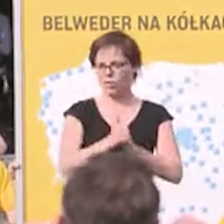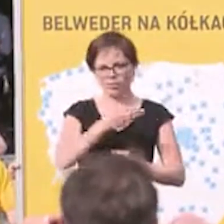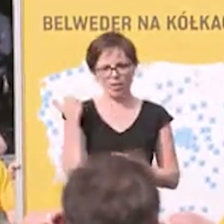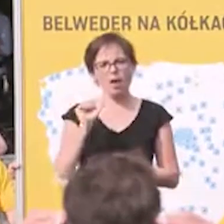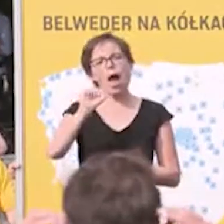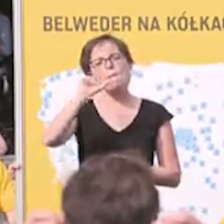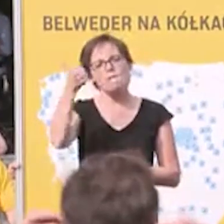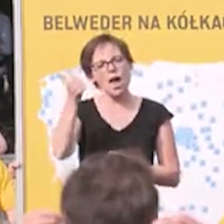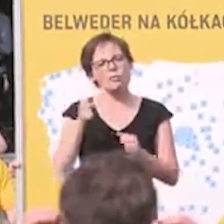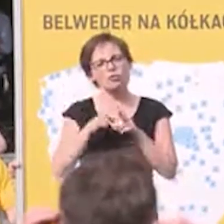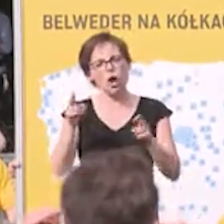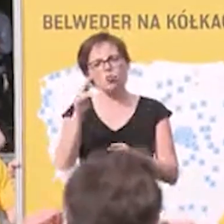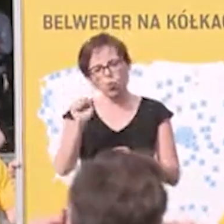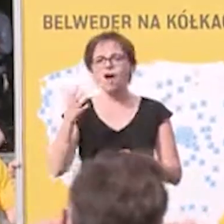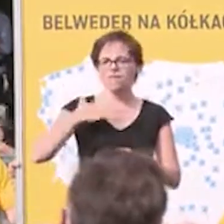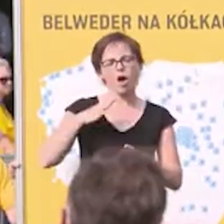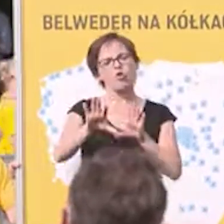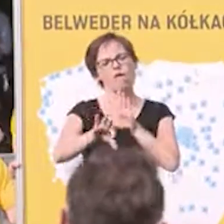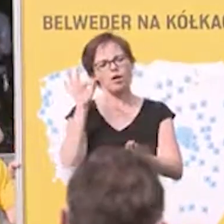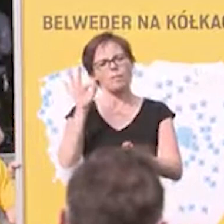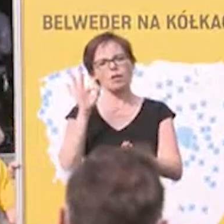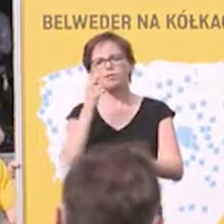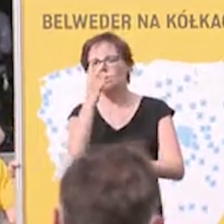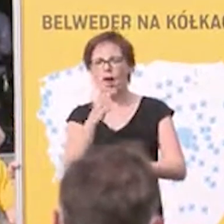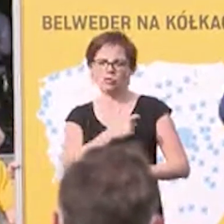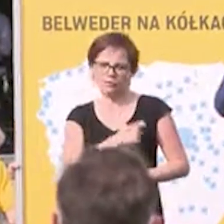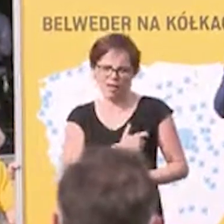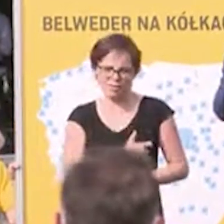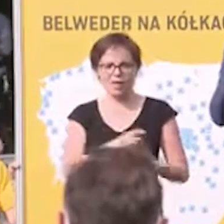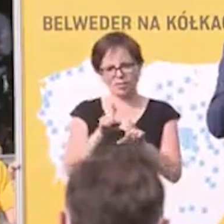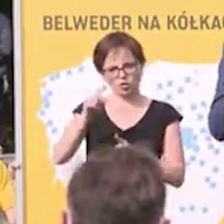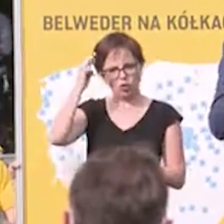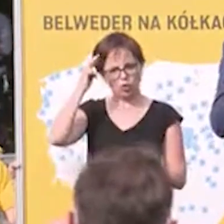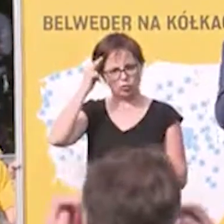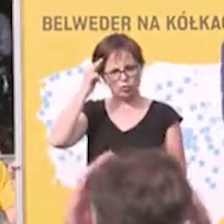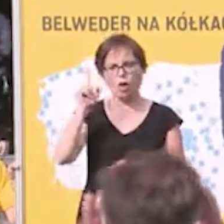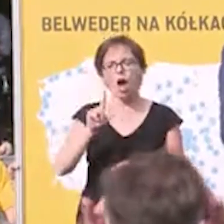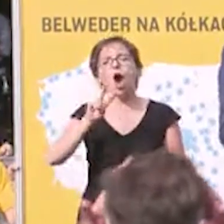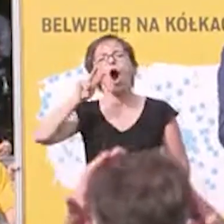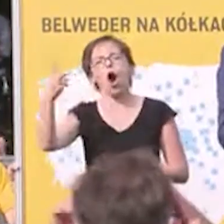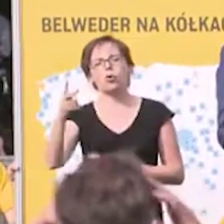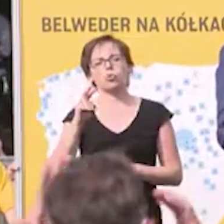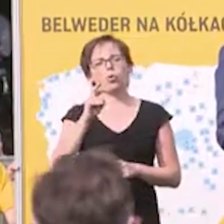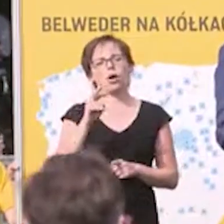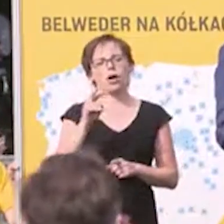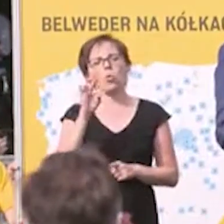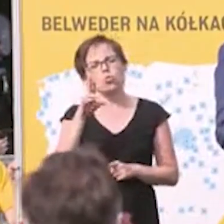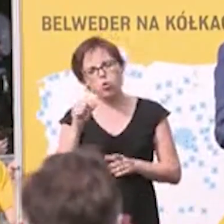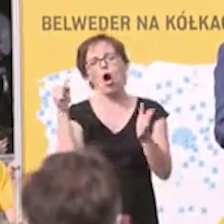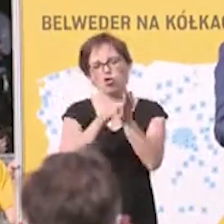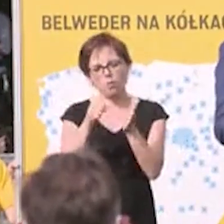zawsze głosuj sercem i rozumem. W drugiej przyjdzie czas dla niektórych, nie dla nas, na głosowania